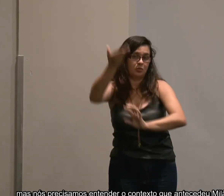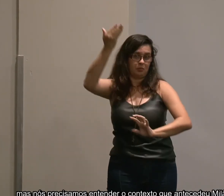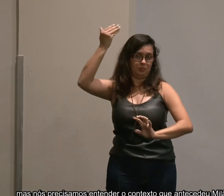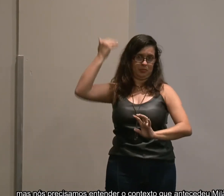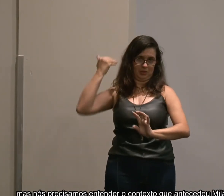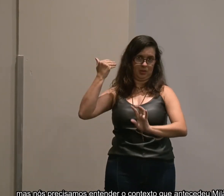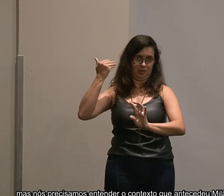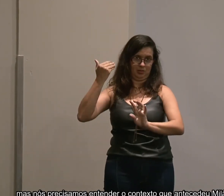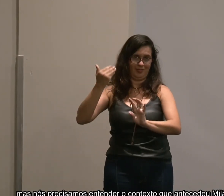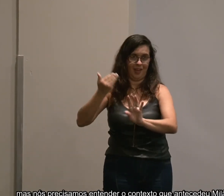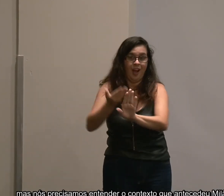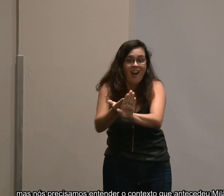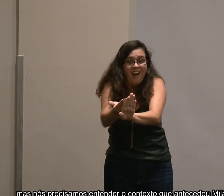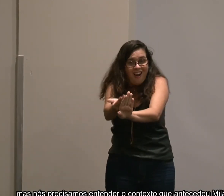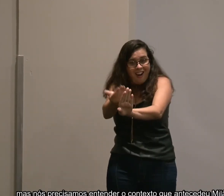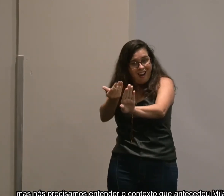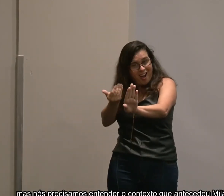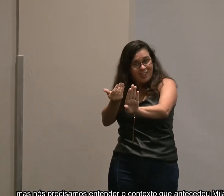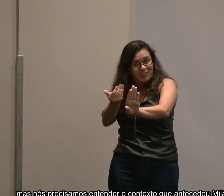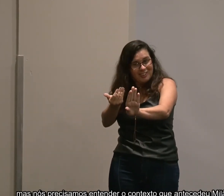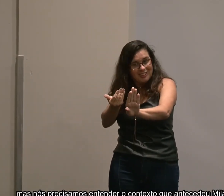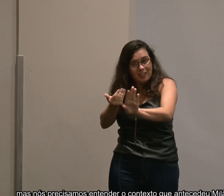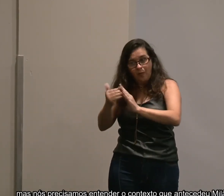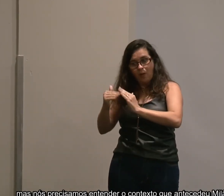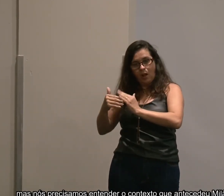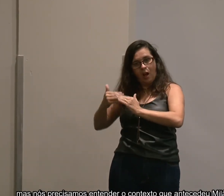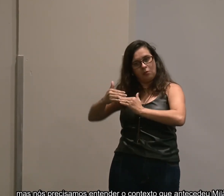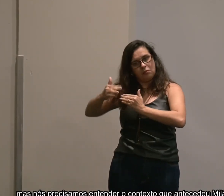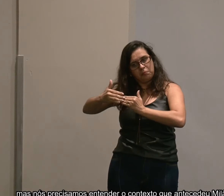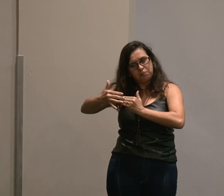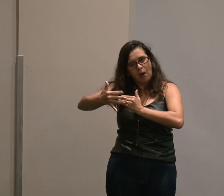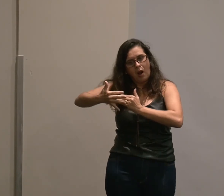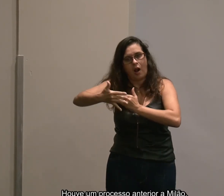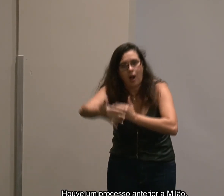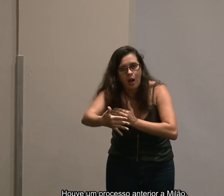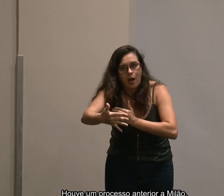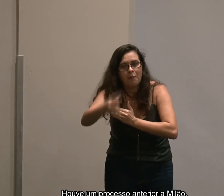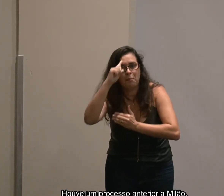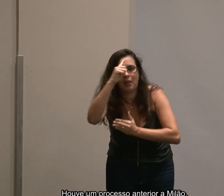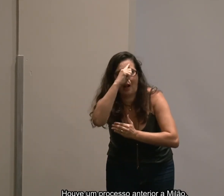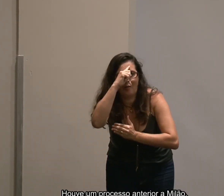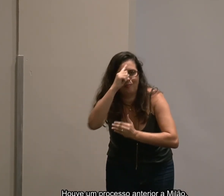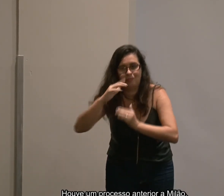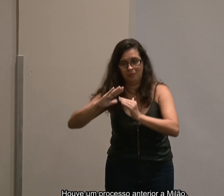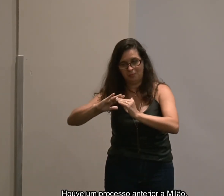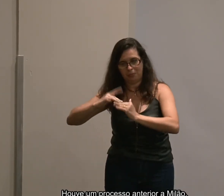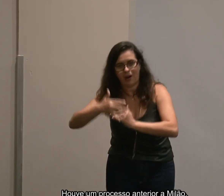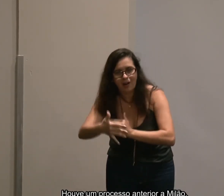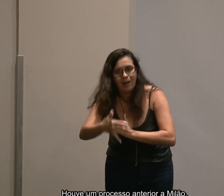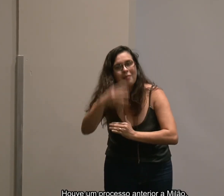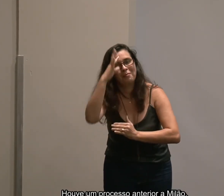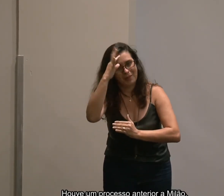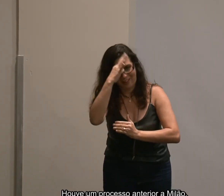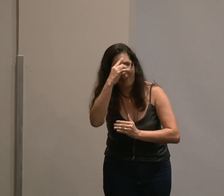entender o contexto que antecedeu Milão houve um processo anterior a Milão